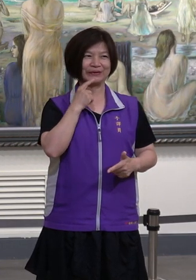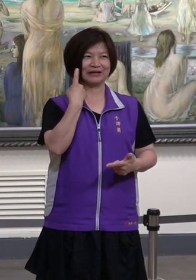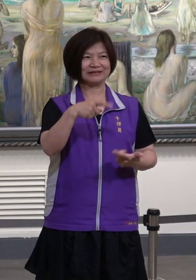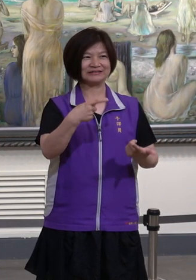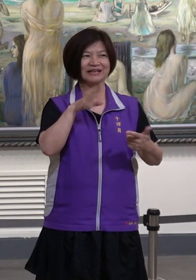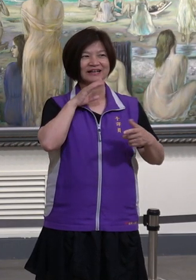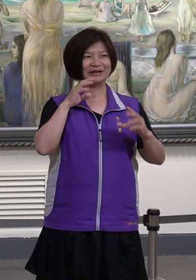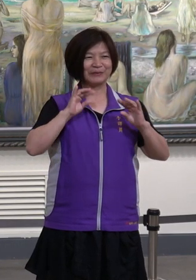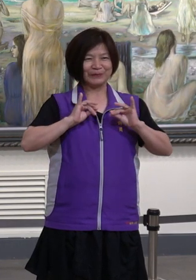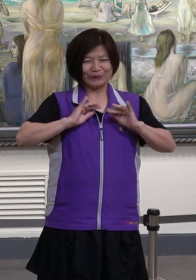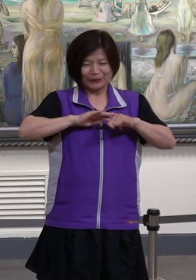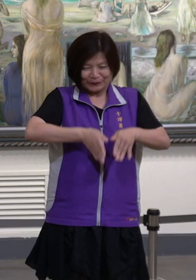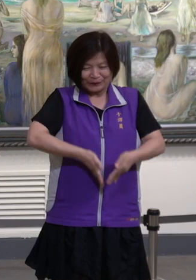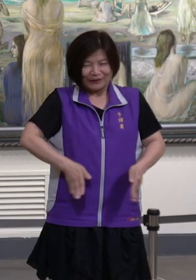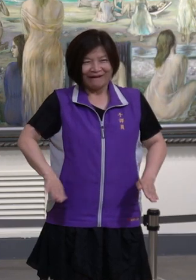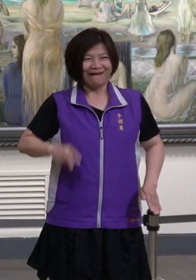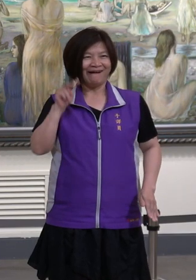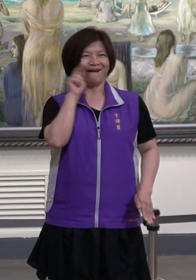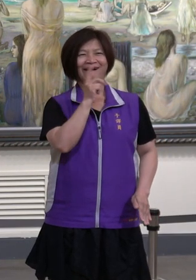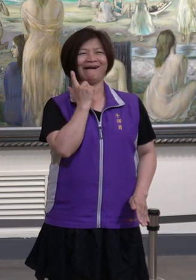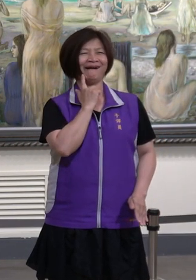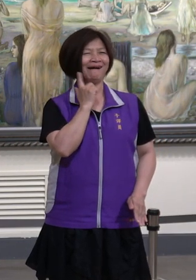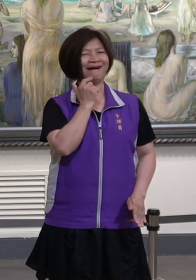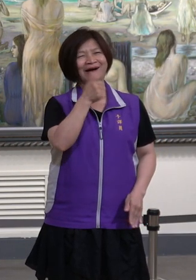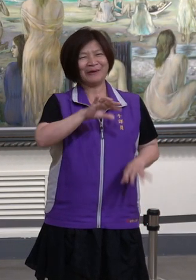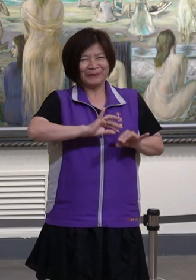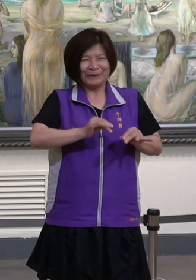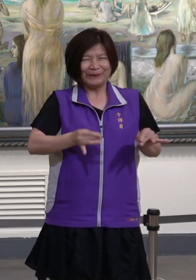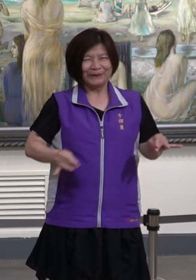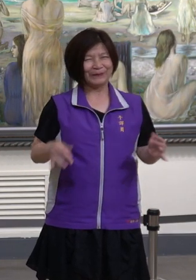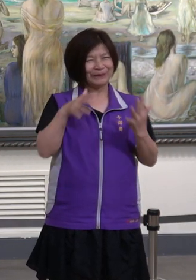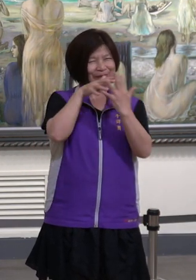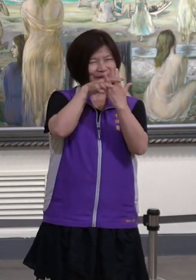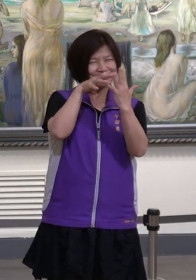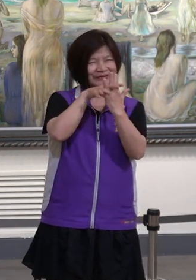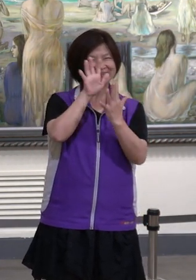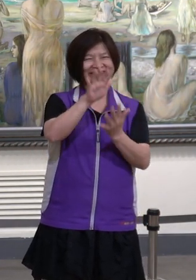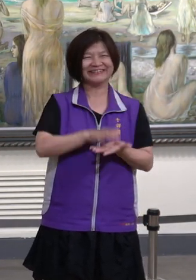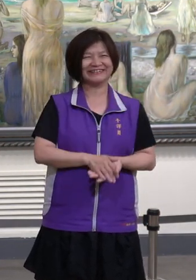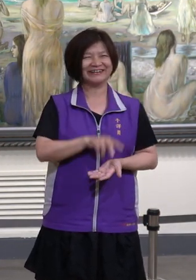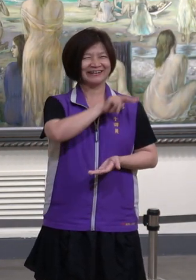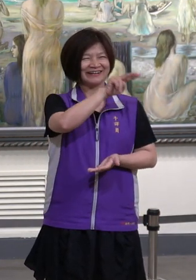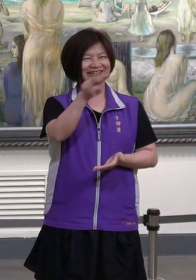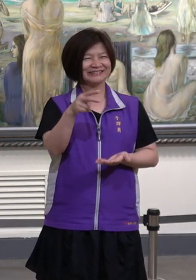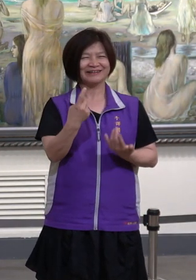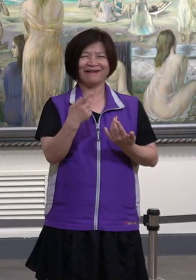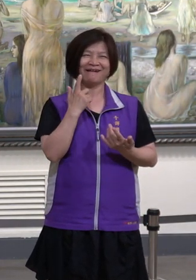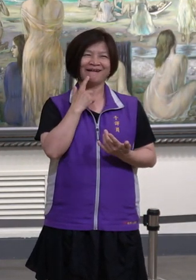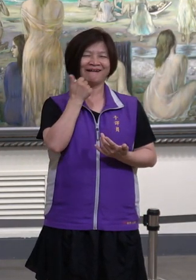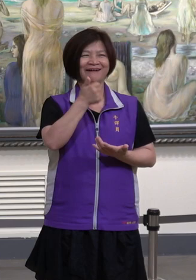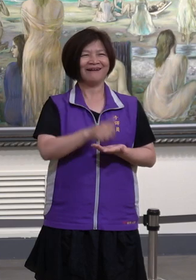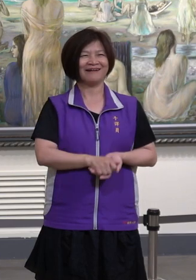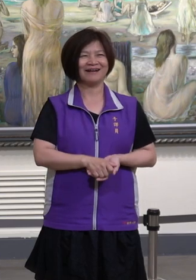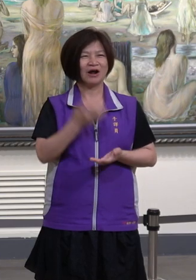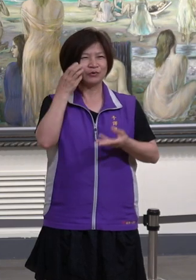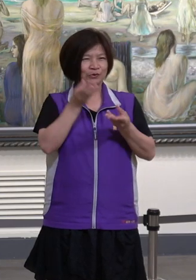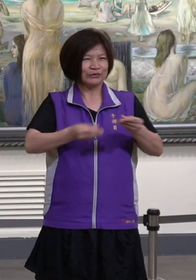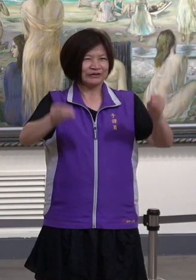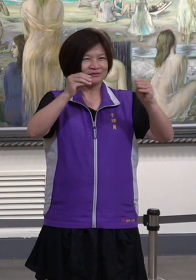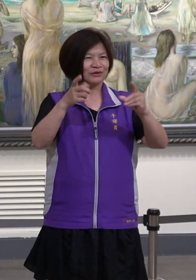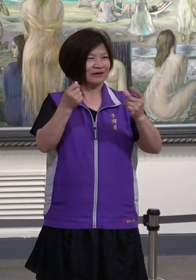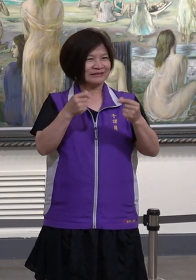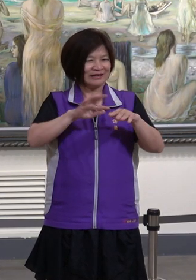的薄纱哦，五告女孩啊，薄薄的，然后雕塑完薄纱哦，两个你要薄纱本，雕塑变成薄